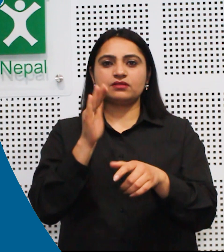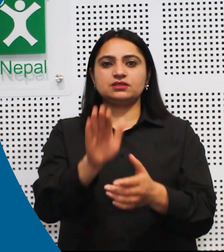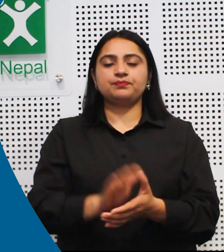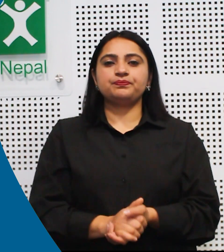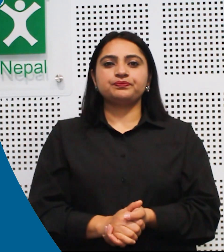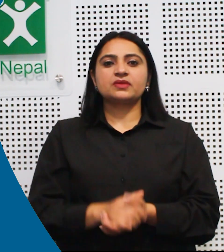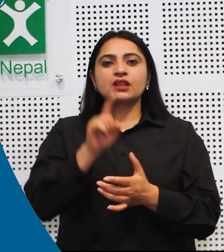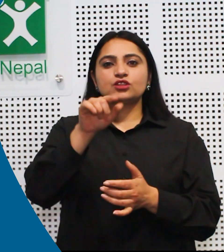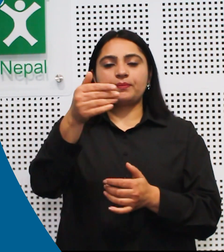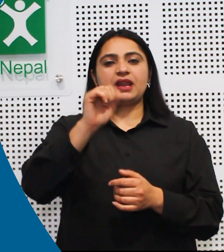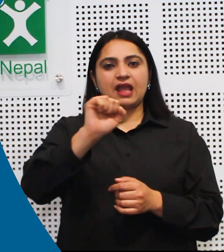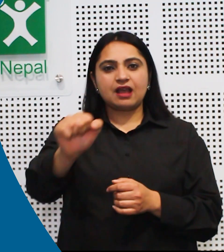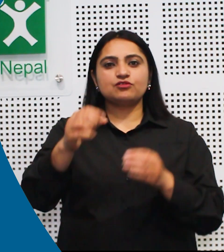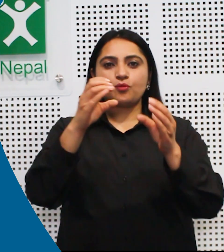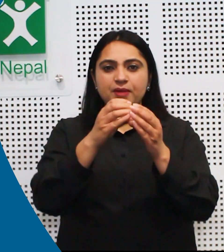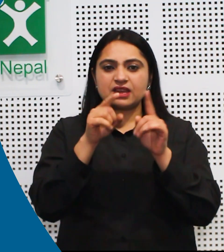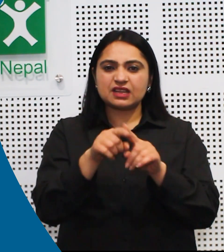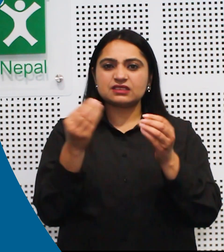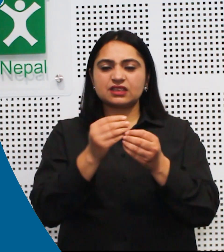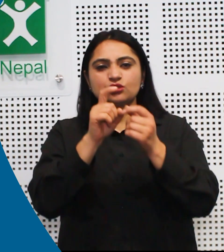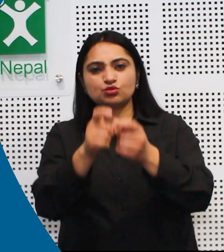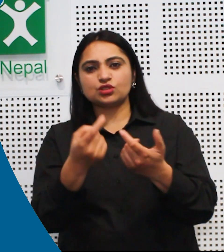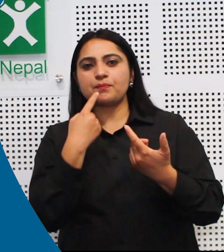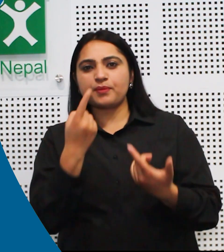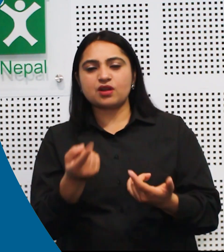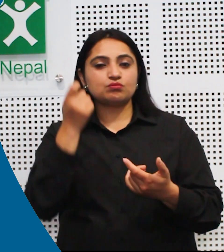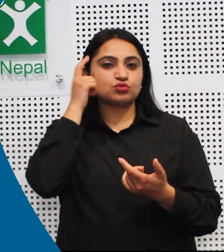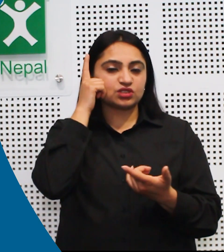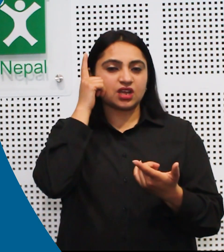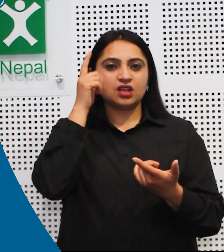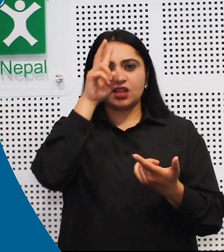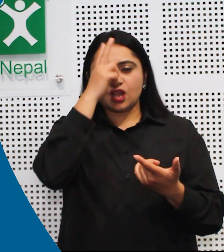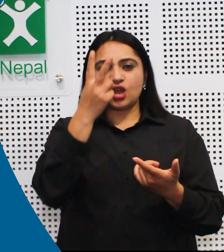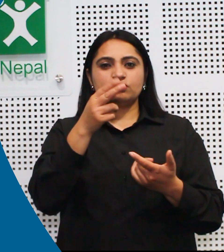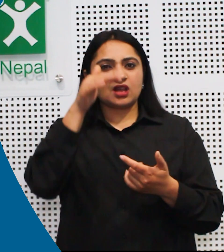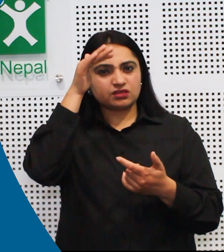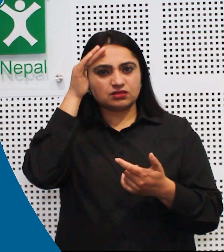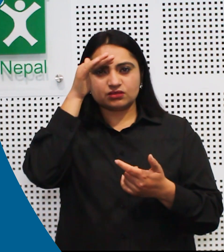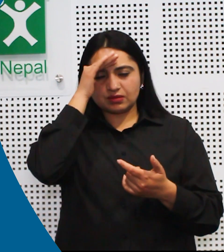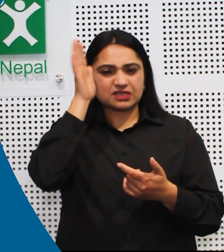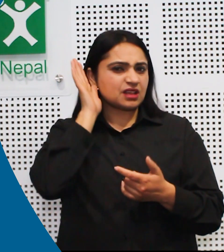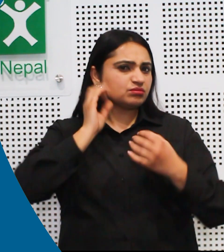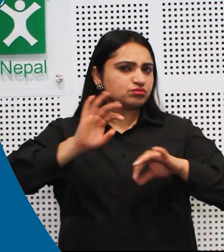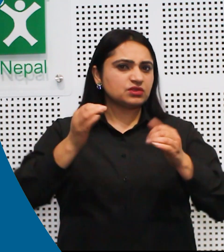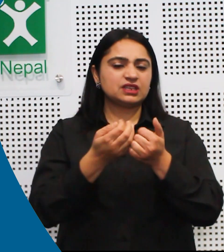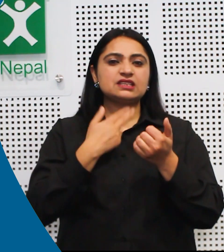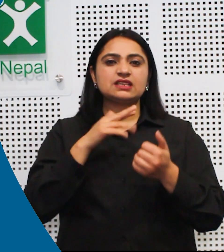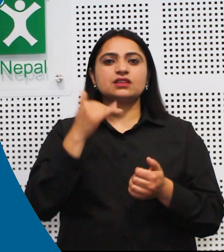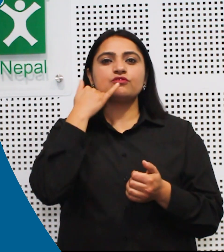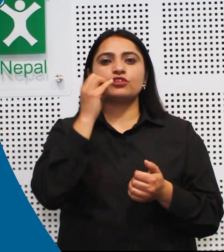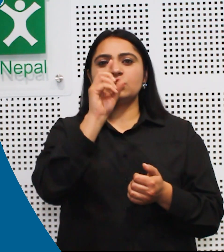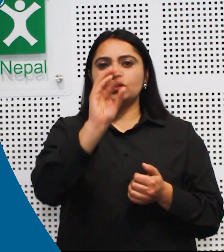छ। तपाईलाई तपाईको पालिकासँग केही सोध्न, भन्न, जान्न, बुझ्न अथवा समस्या सुनाउन मन छ भने टेलिफोन